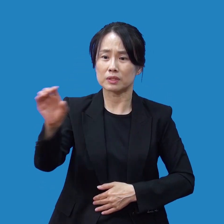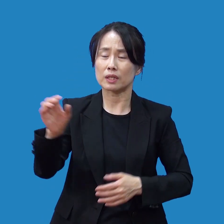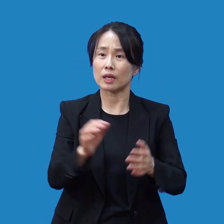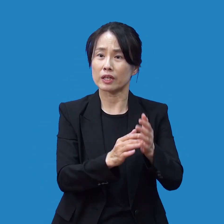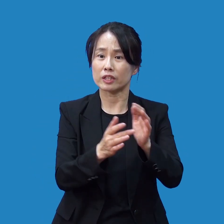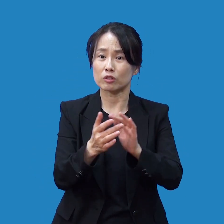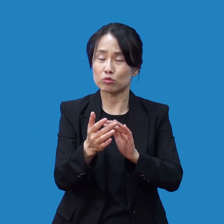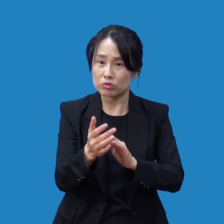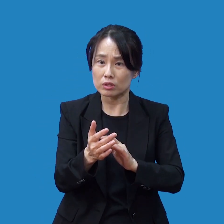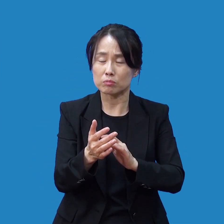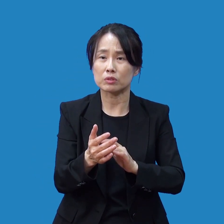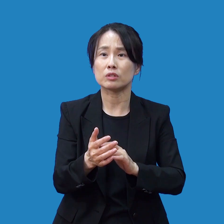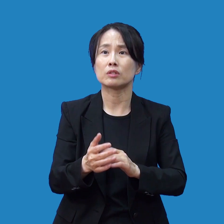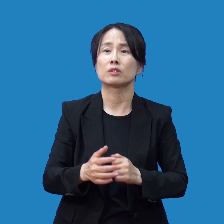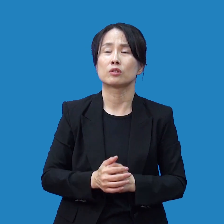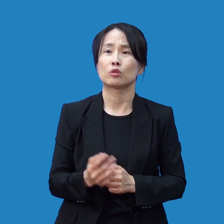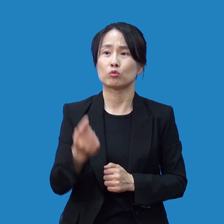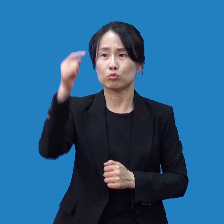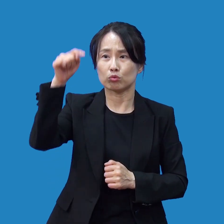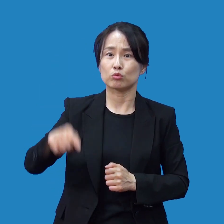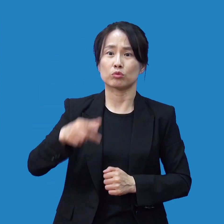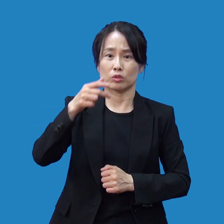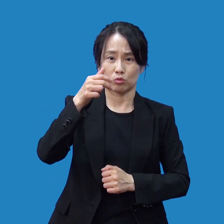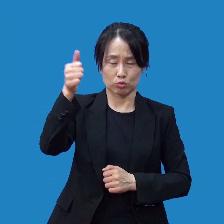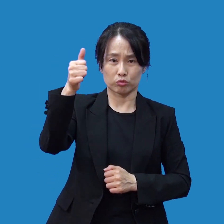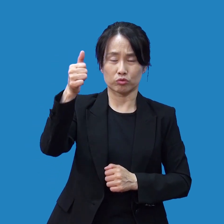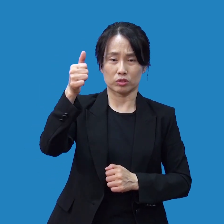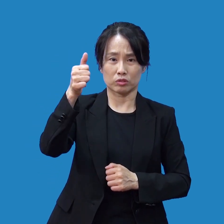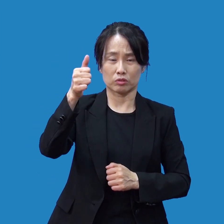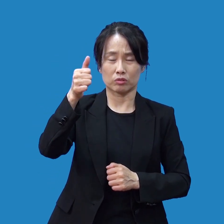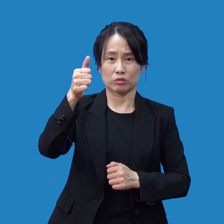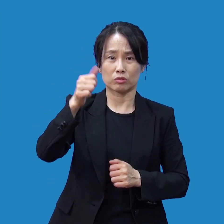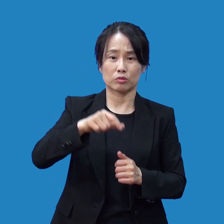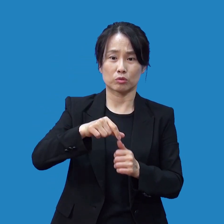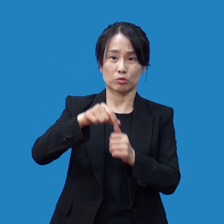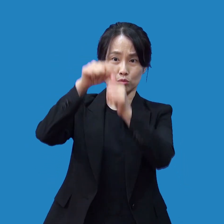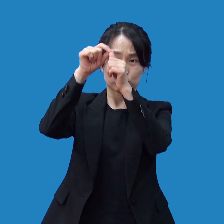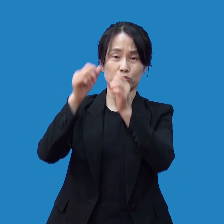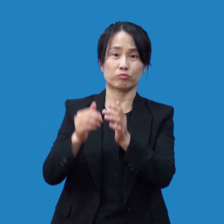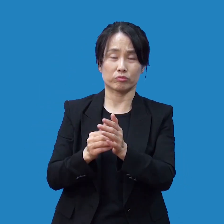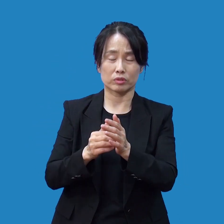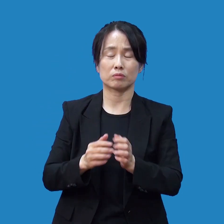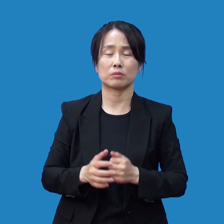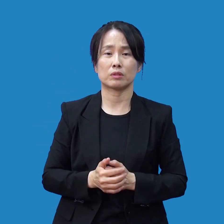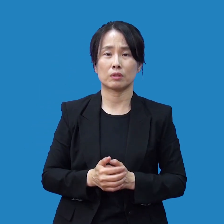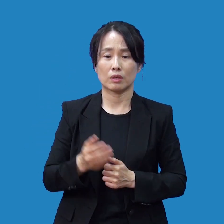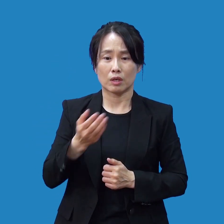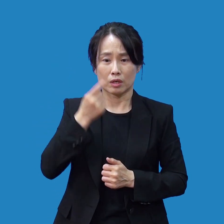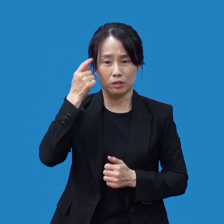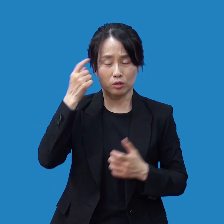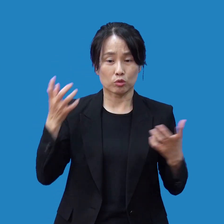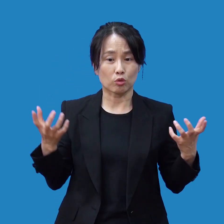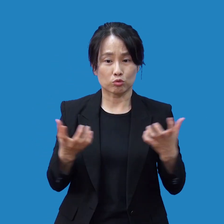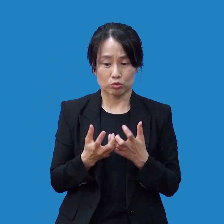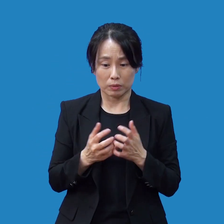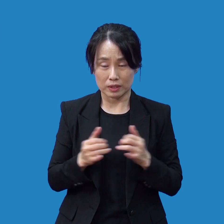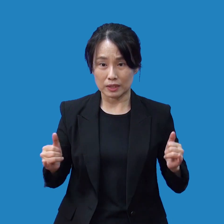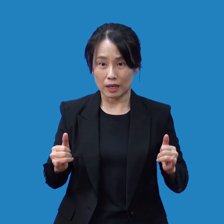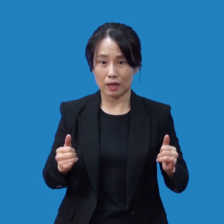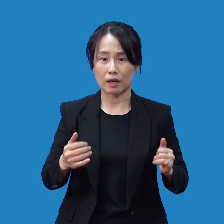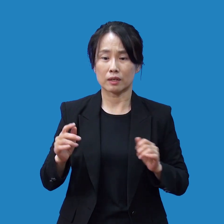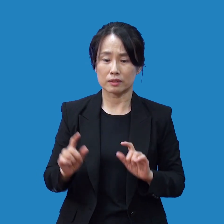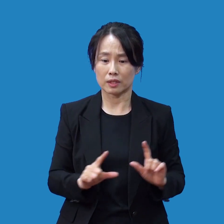우주의 주권자요 성령의 수요자로 높여주셨습니다. 그래서 성령으로 충만한 사람은 삶의